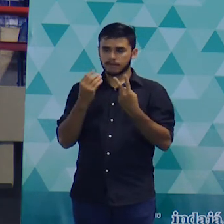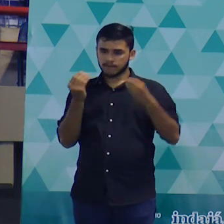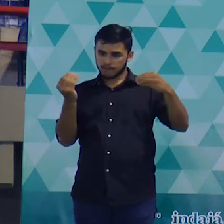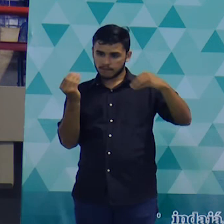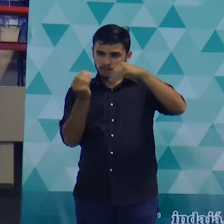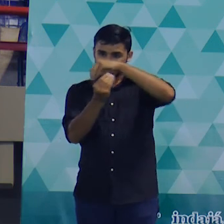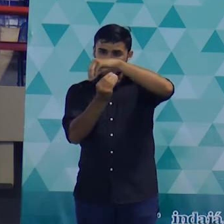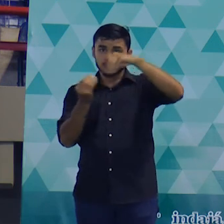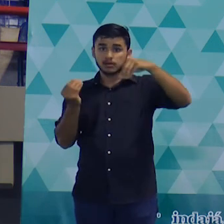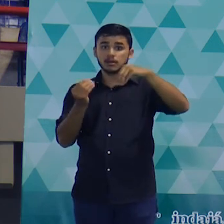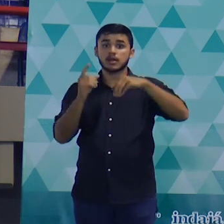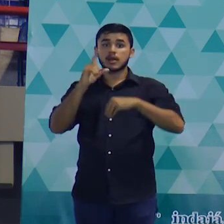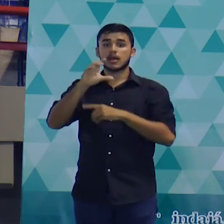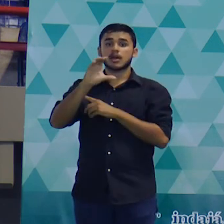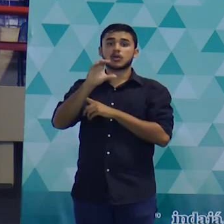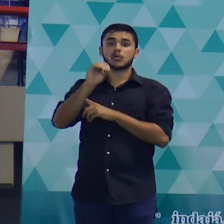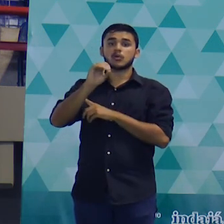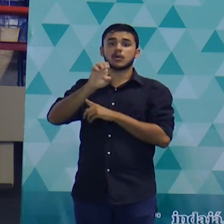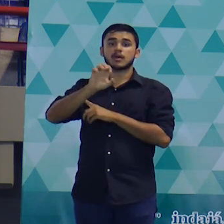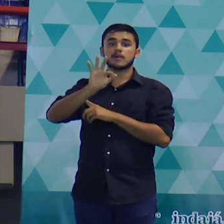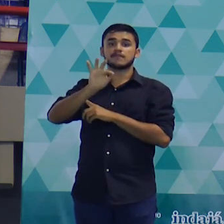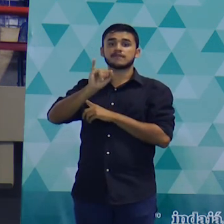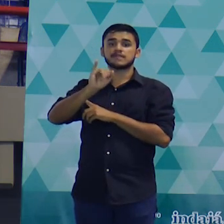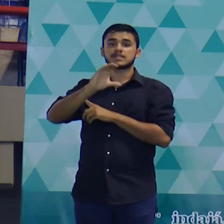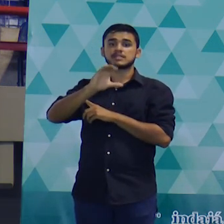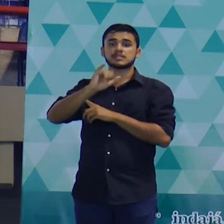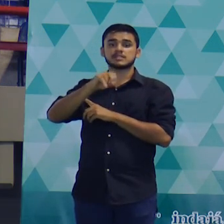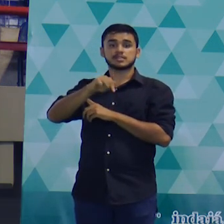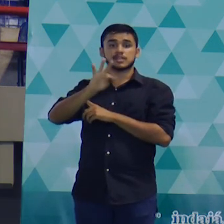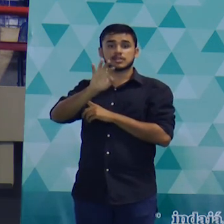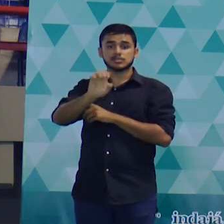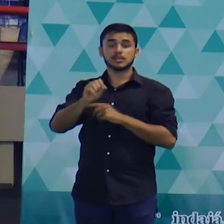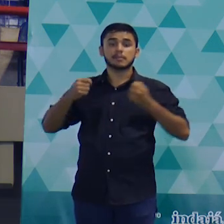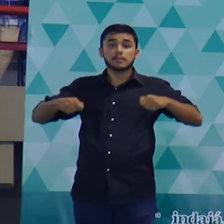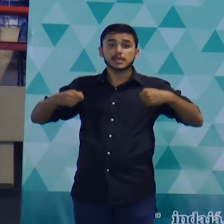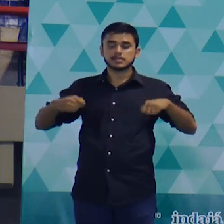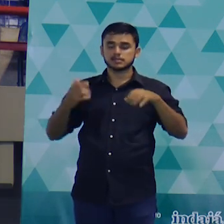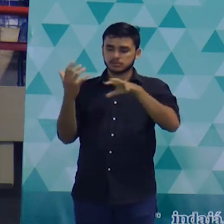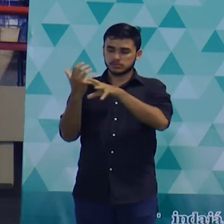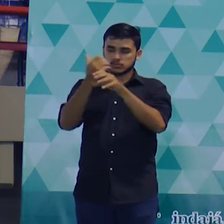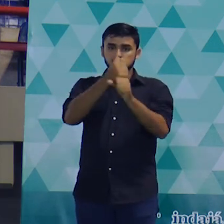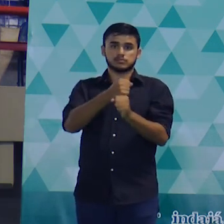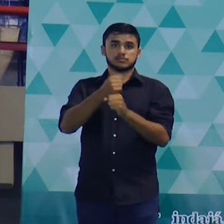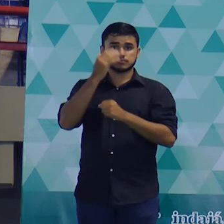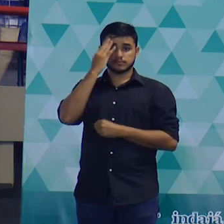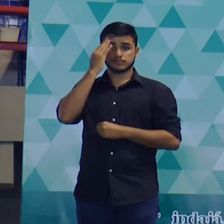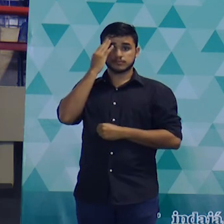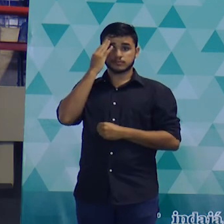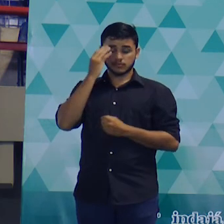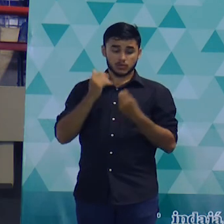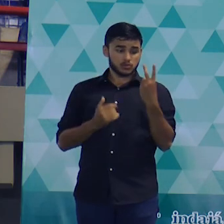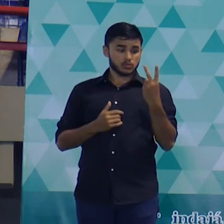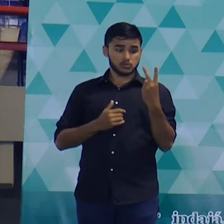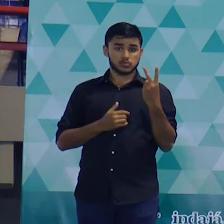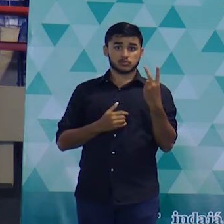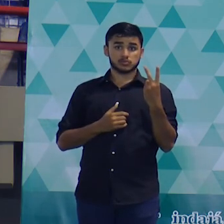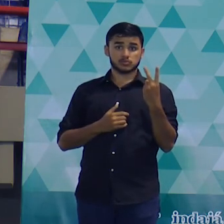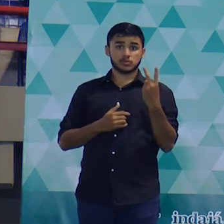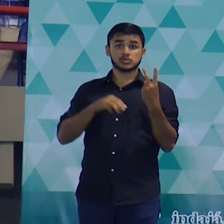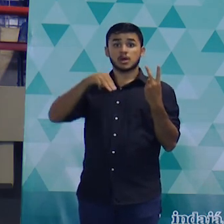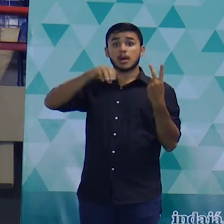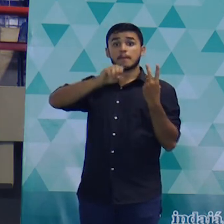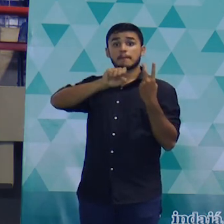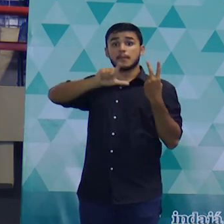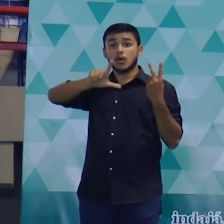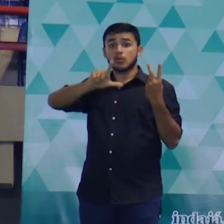Essa relação é dada pelos coeficientes. Por isso que eu tenho que balancear. Nesse caso, a proporção foi de 2 para 1. 2 mols de